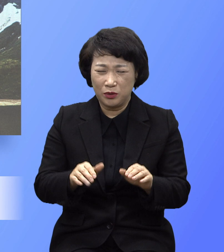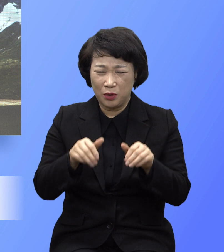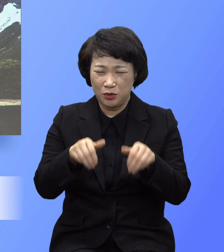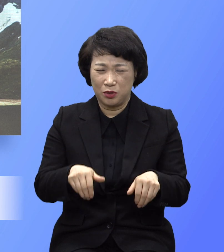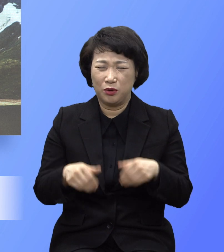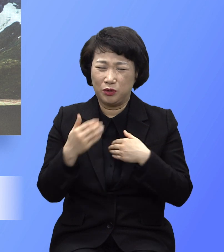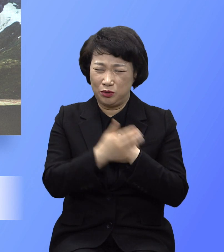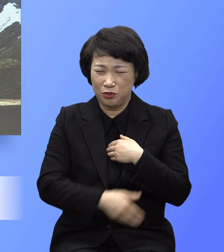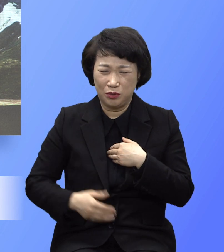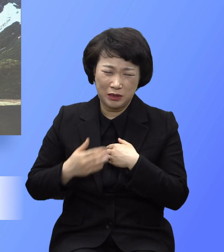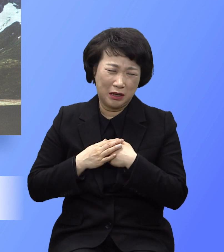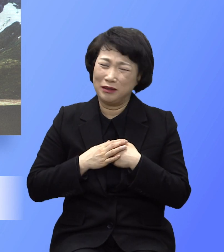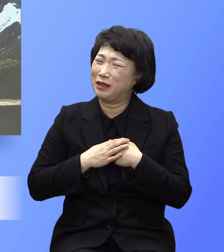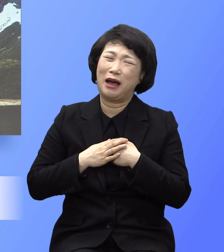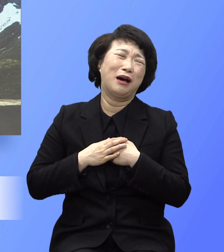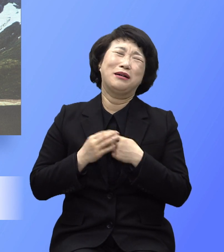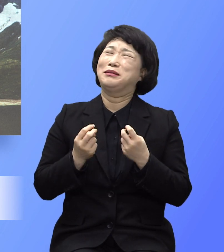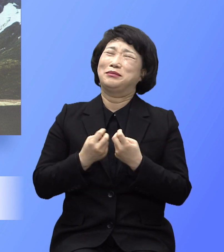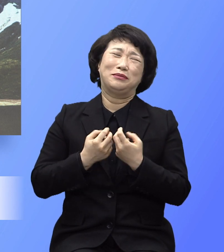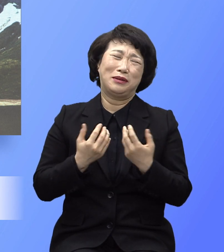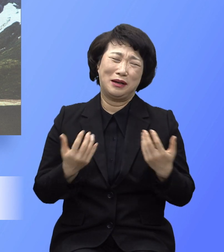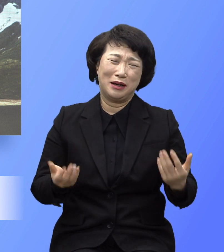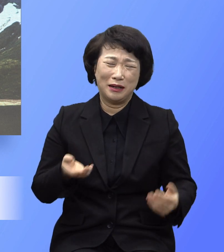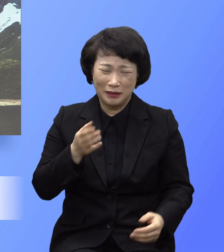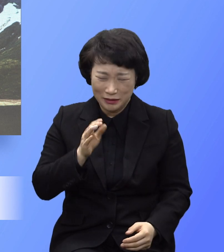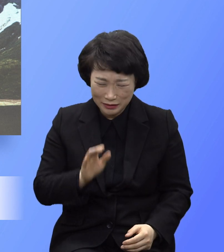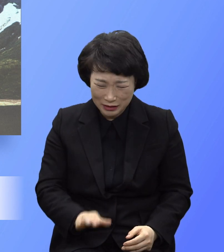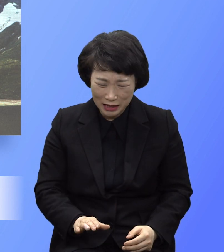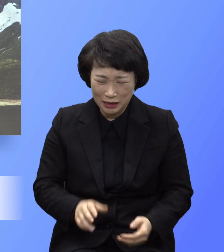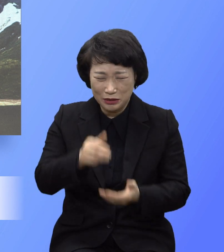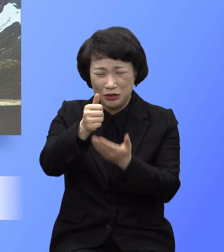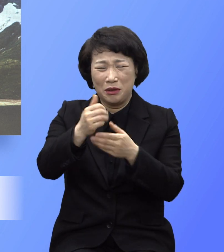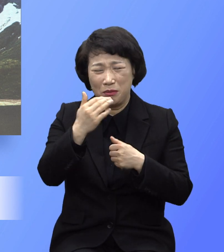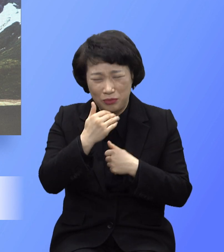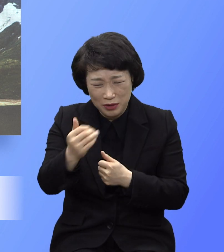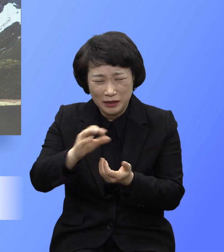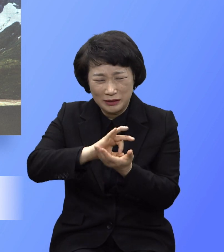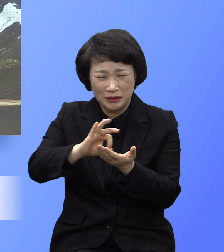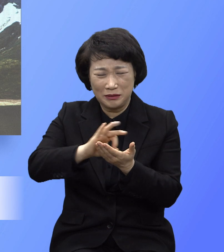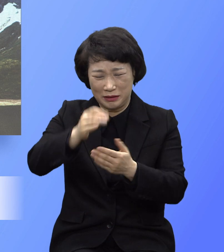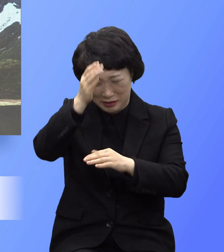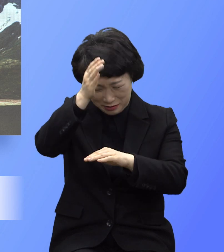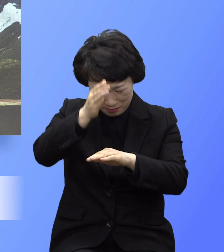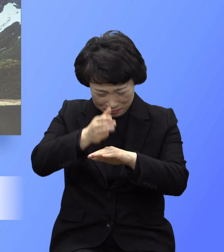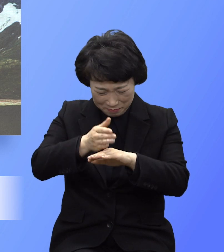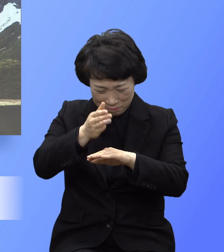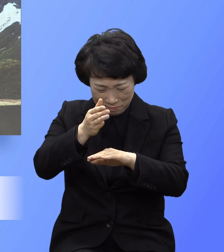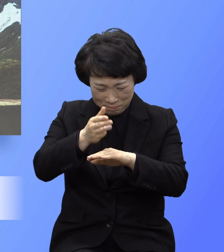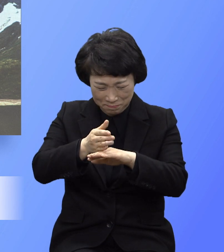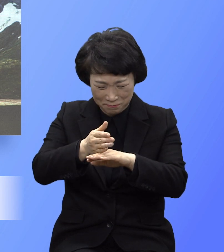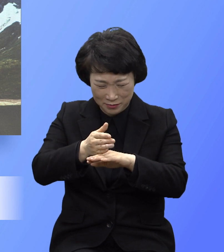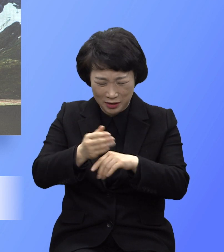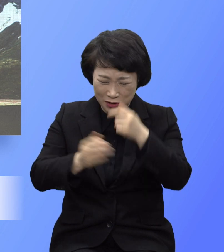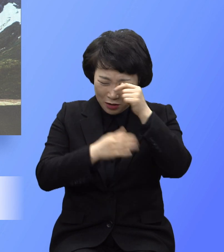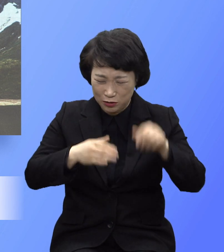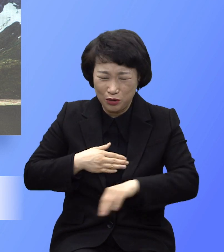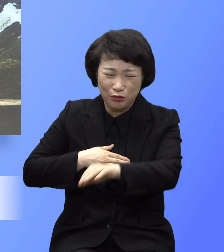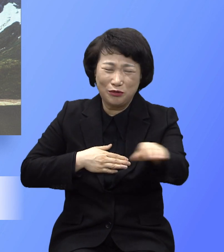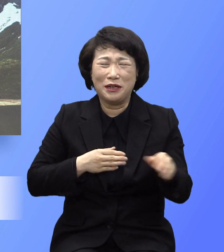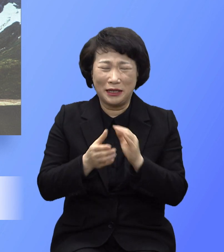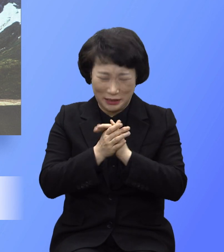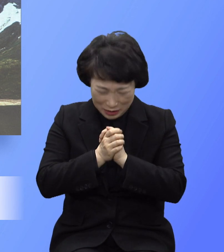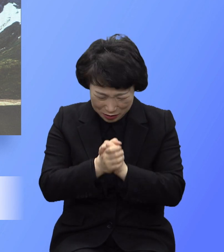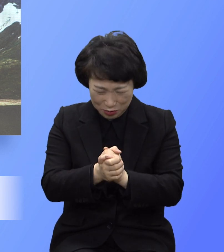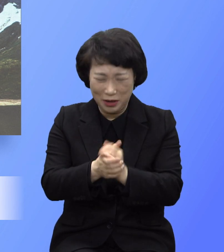종의 육체로는 아무것도 할 수 없으나 주님이 써주셨습니다. 우리 성도들의